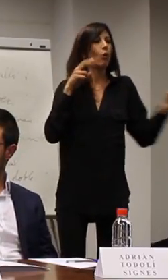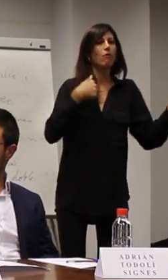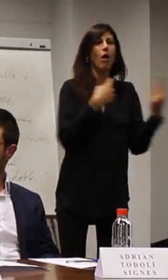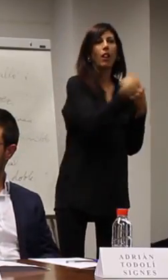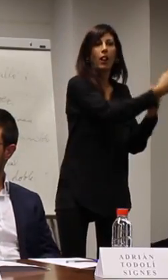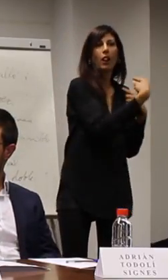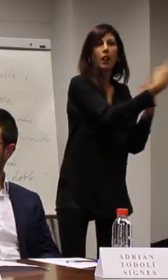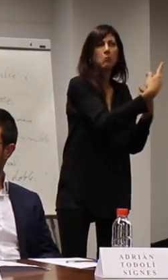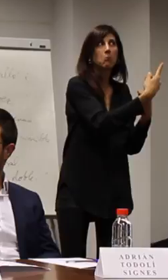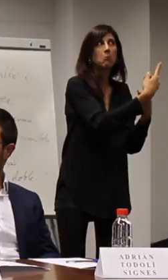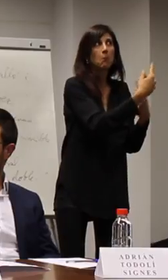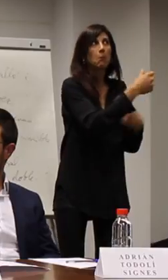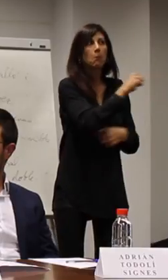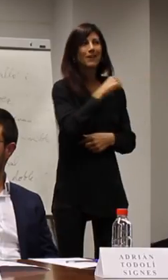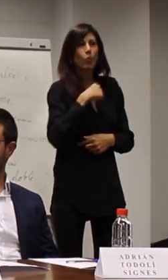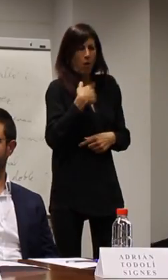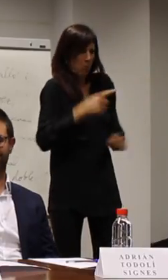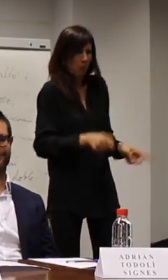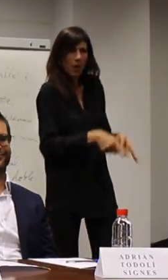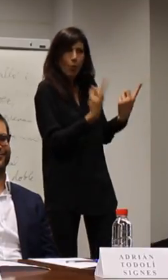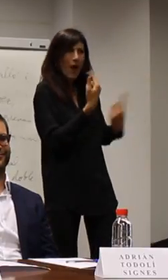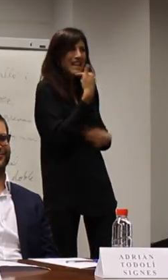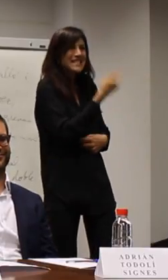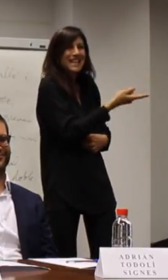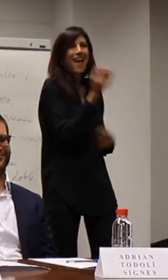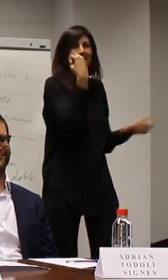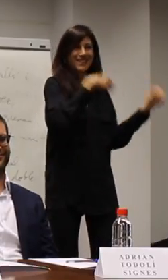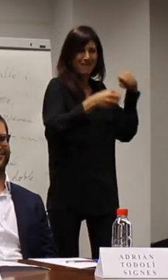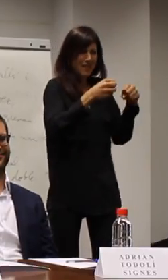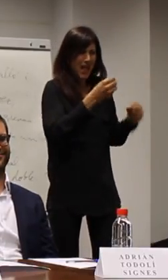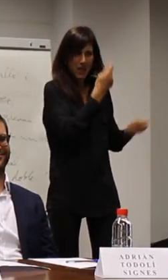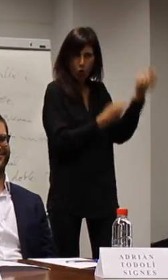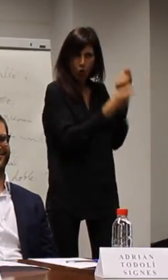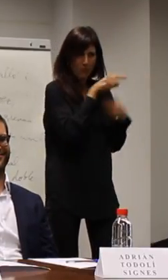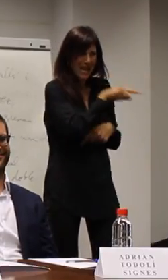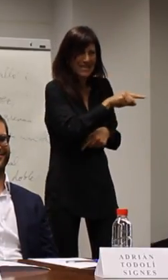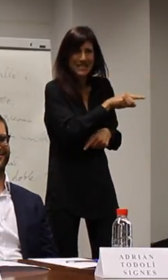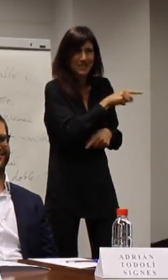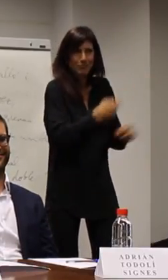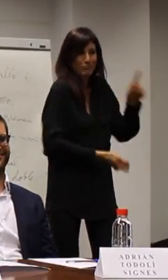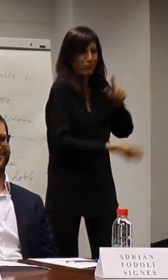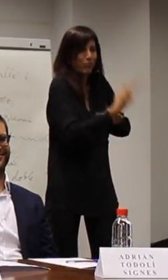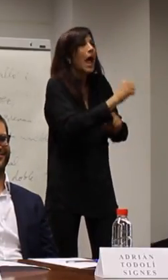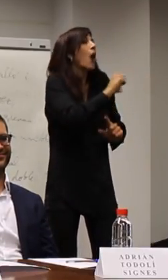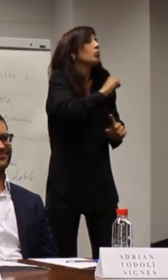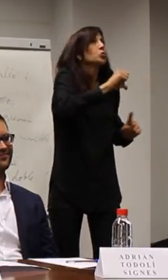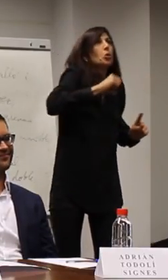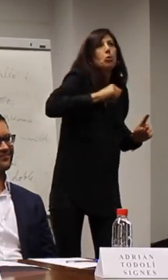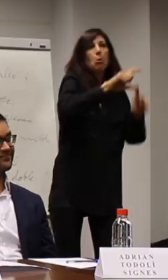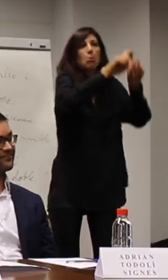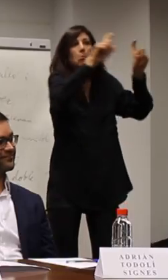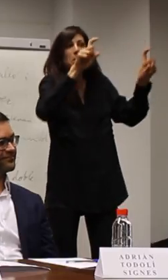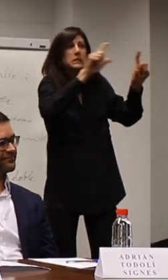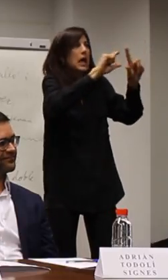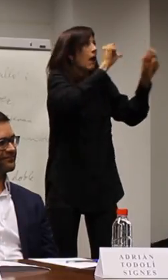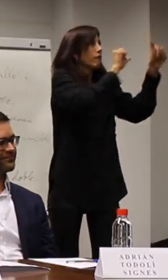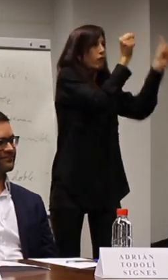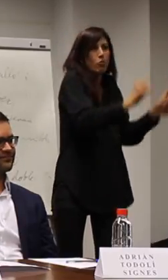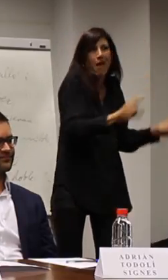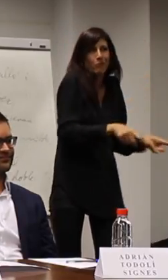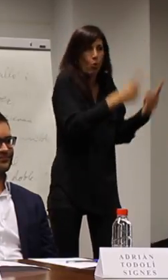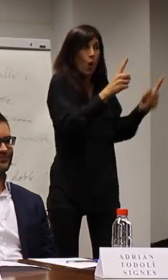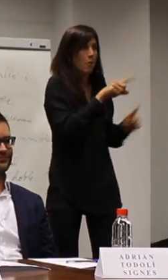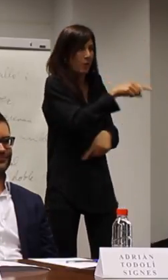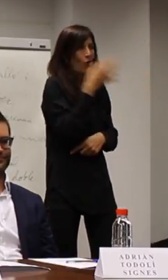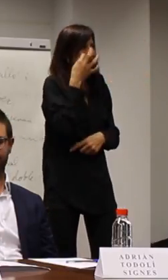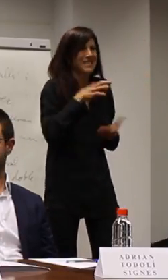sea un particular. En cuanto se mete en esa actividad, se convierte en una empresa. En un autónomo, una empresa, ese contrato de mano de obra o un puro autónomo. A partir de ahí, tienen